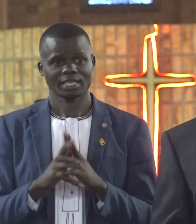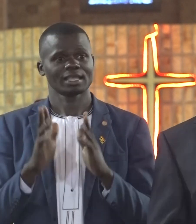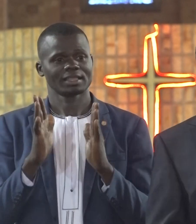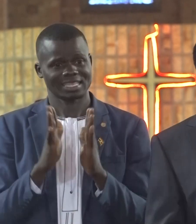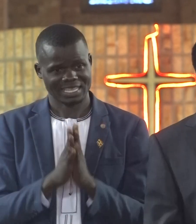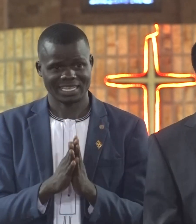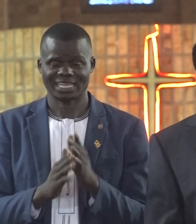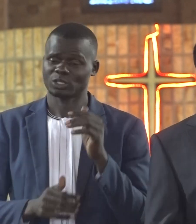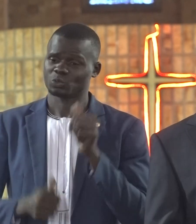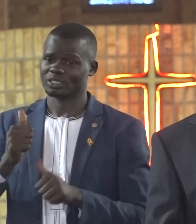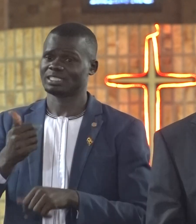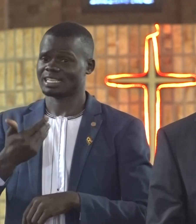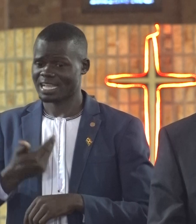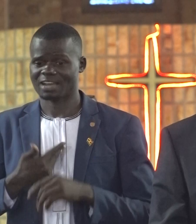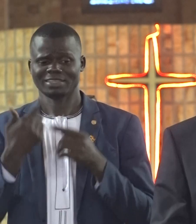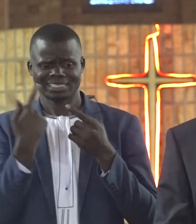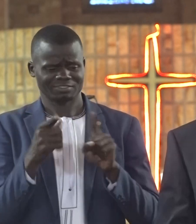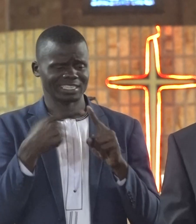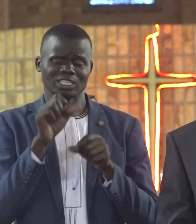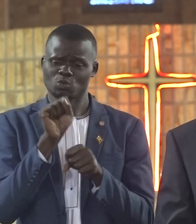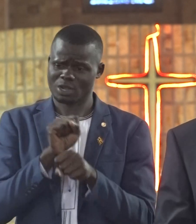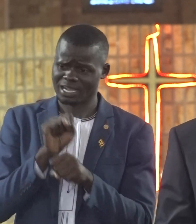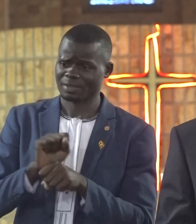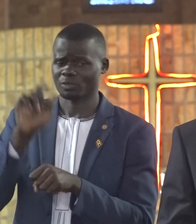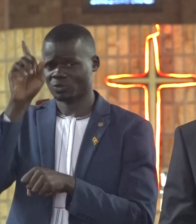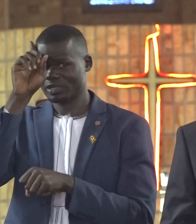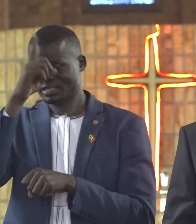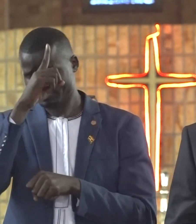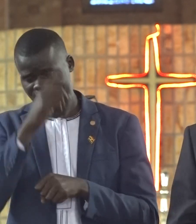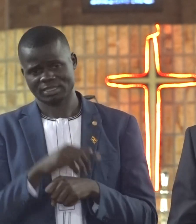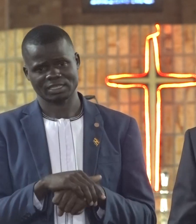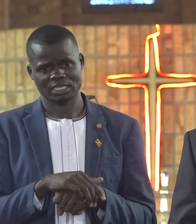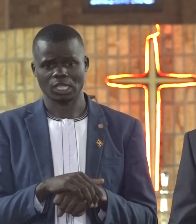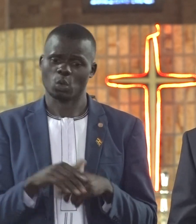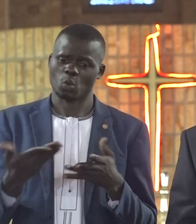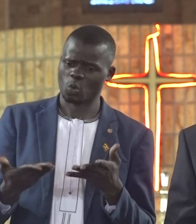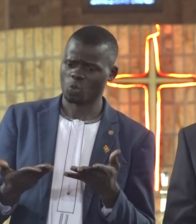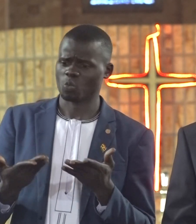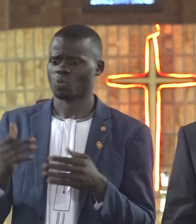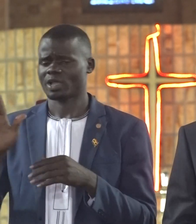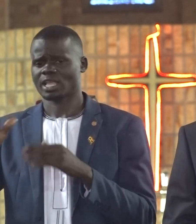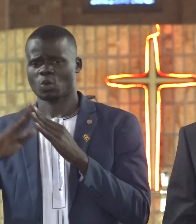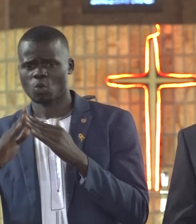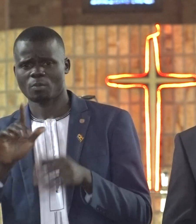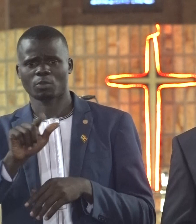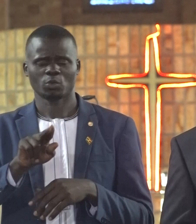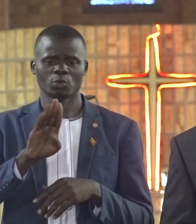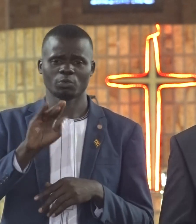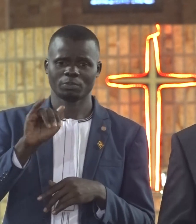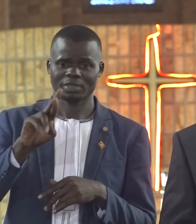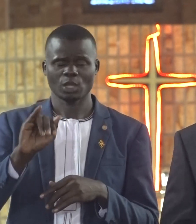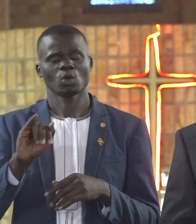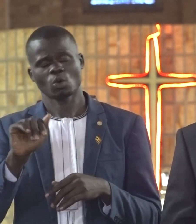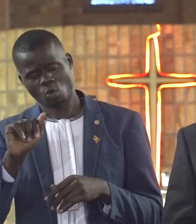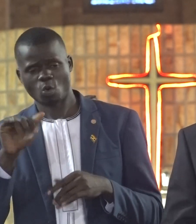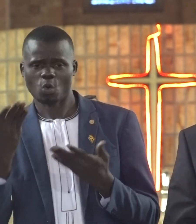N'ebika ebirina emirimu egy'enkizo ku Kabaka oba mu lubiri oba mu